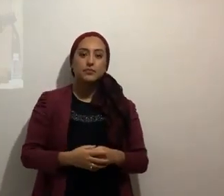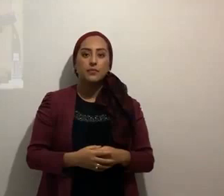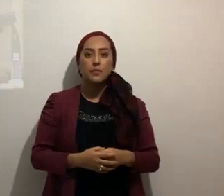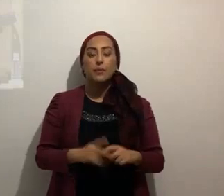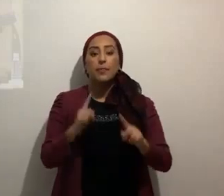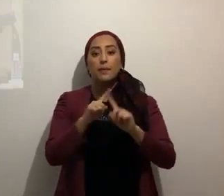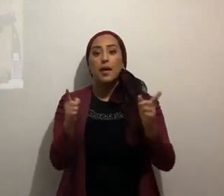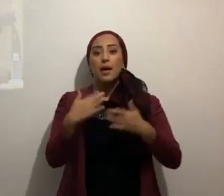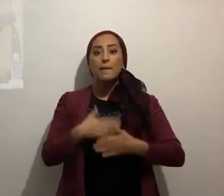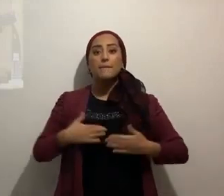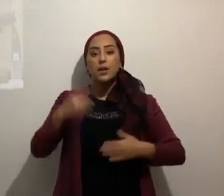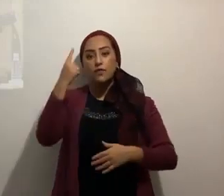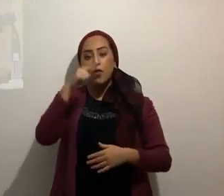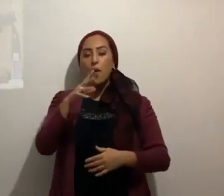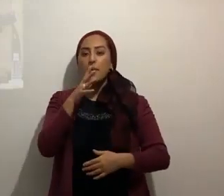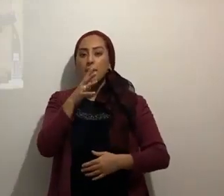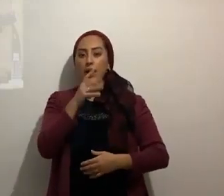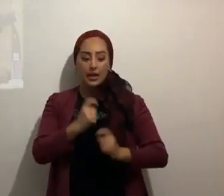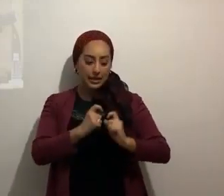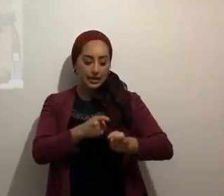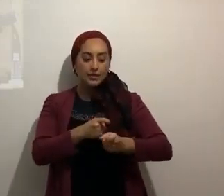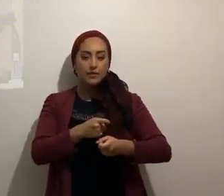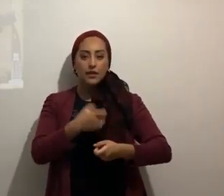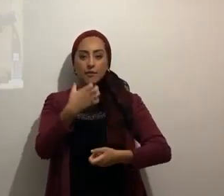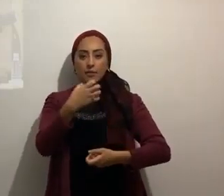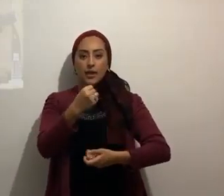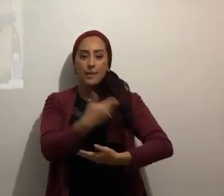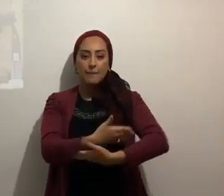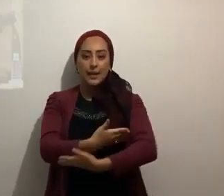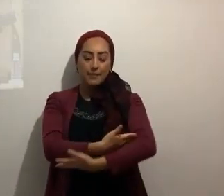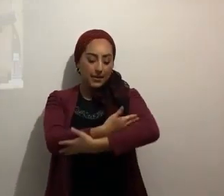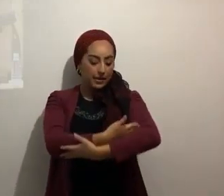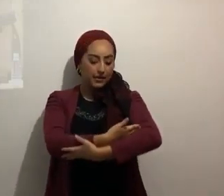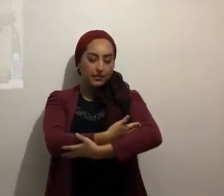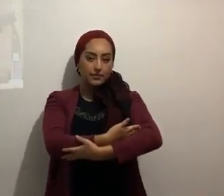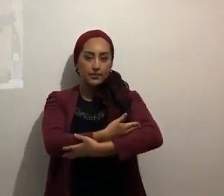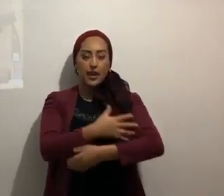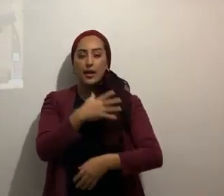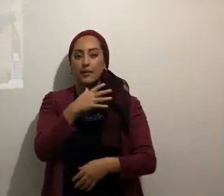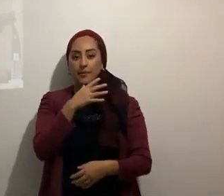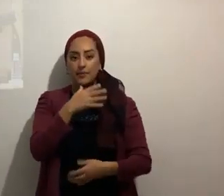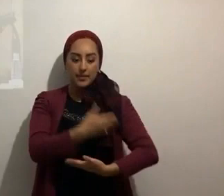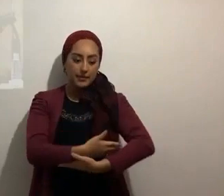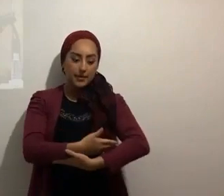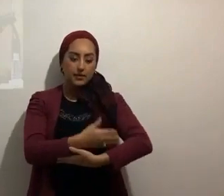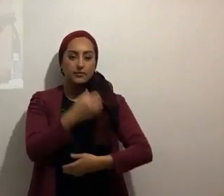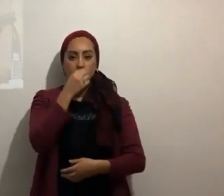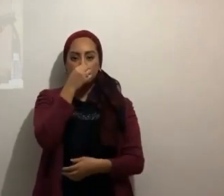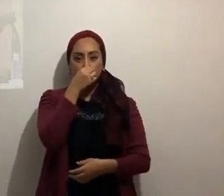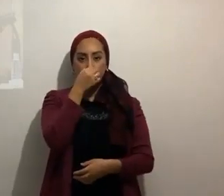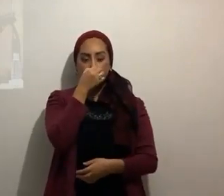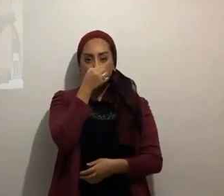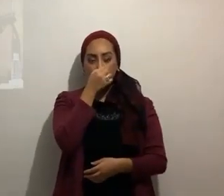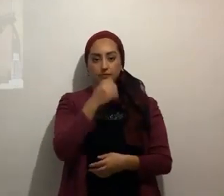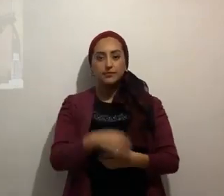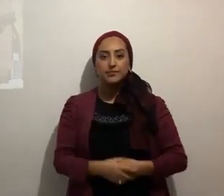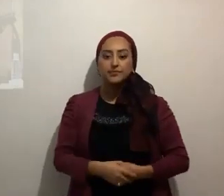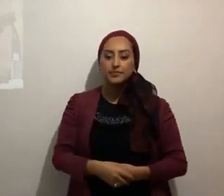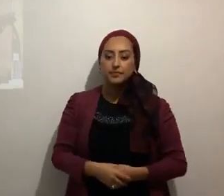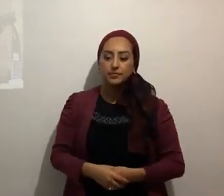es un placer para la mamá darle de beber, de tomar leche a su, o sea, pecho, darle a su bebito o bebita.